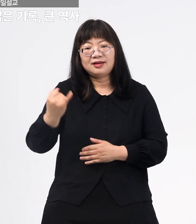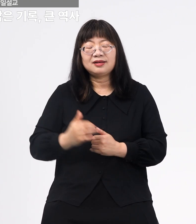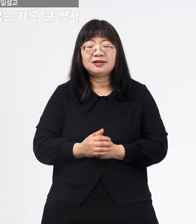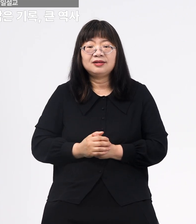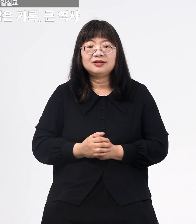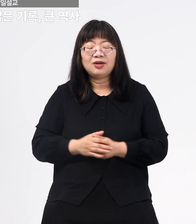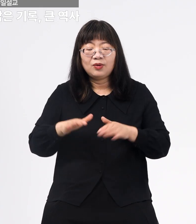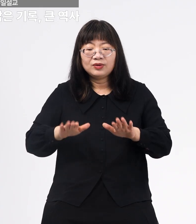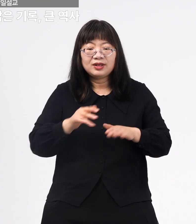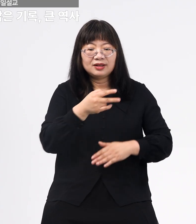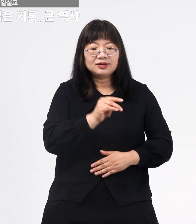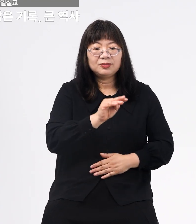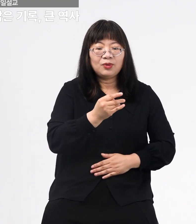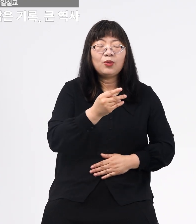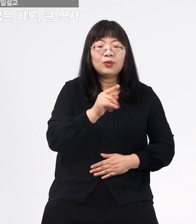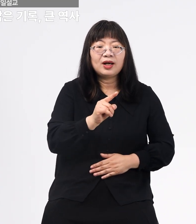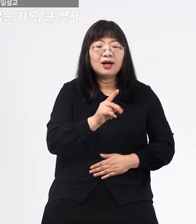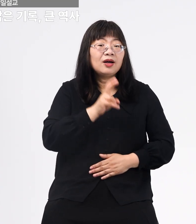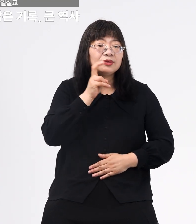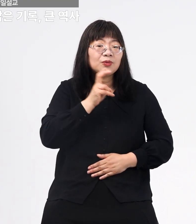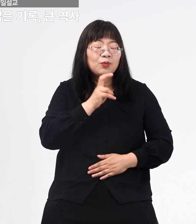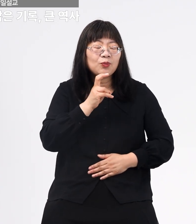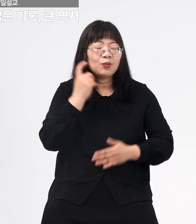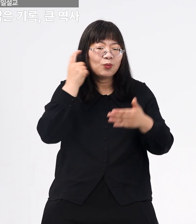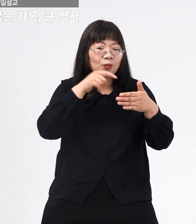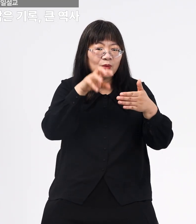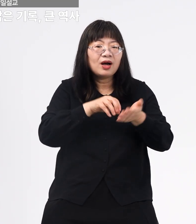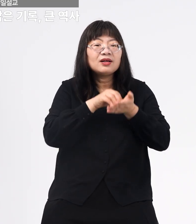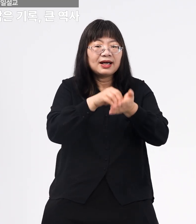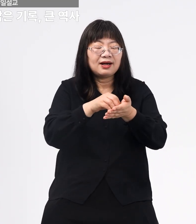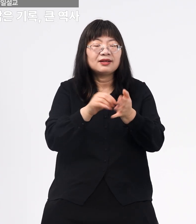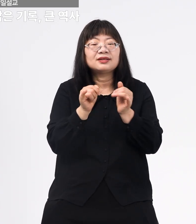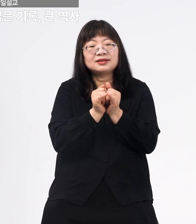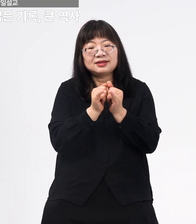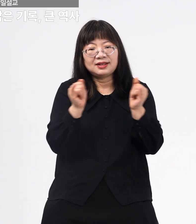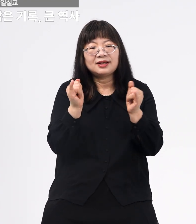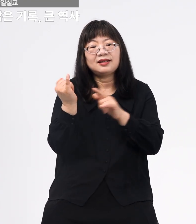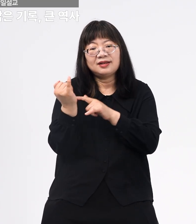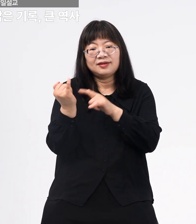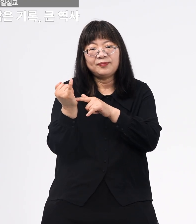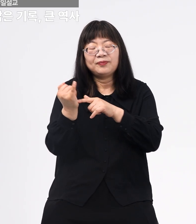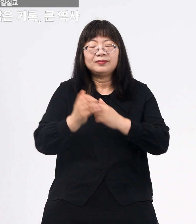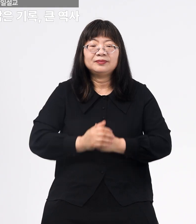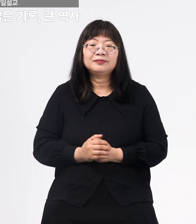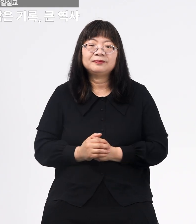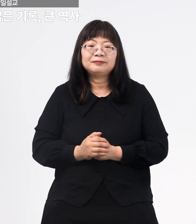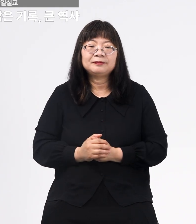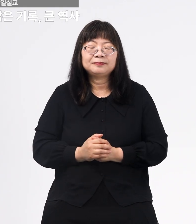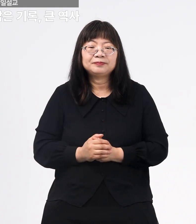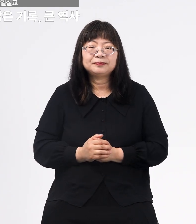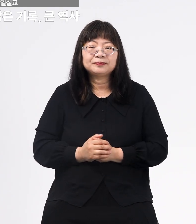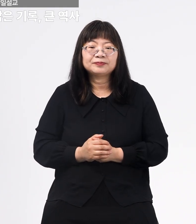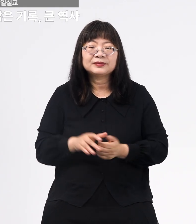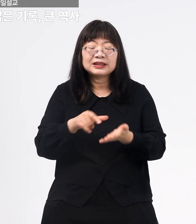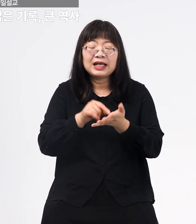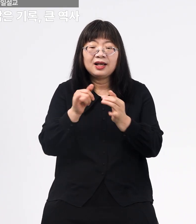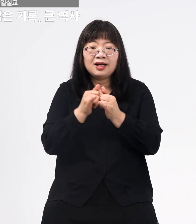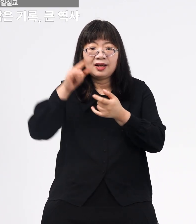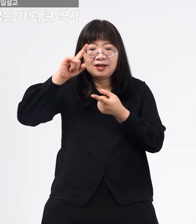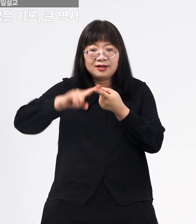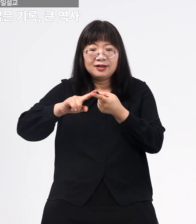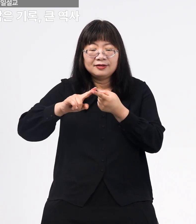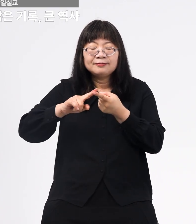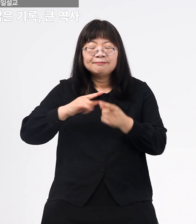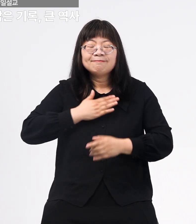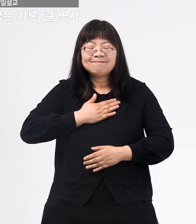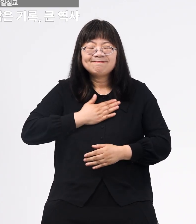오늘 드보라의 노래 속에 등장하는 인물이죠. 자, 여러분, 이제 대충 인물에 대해서는